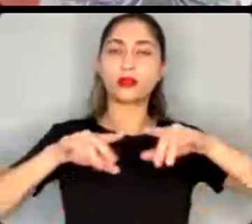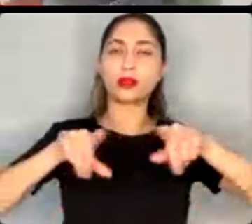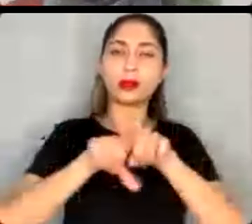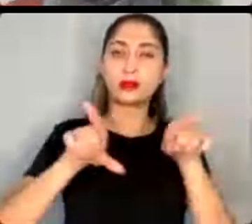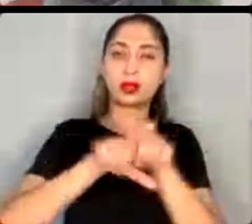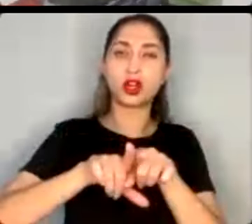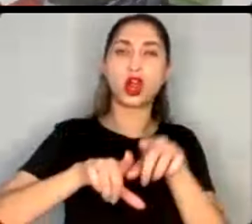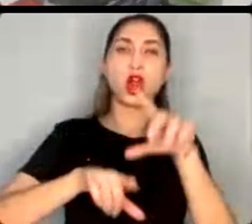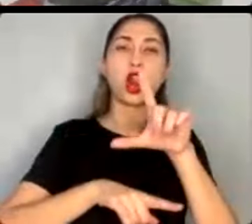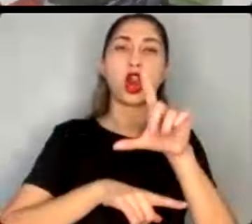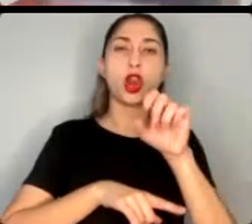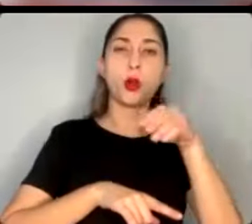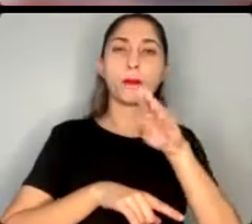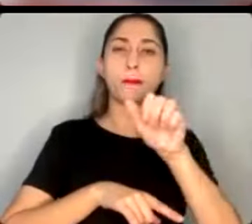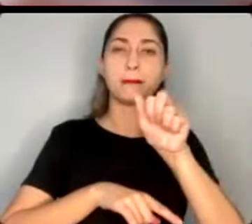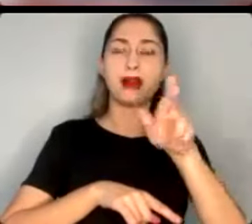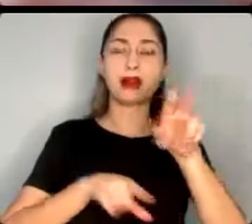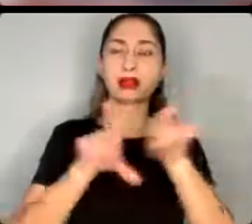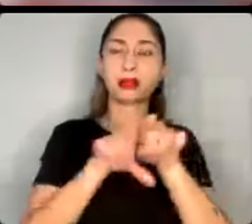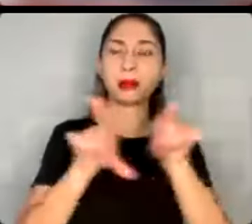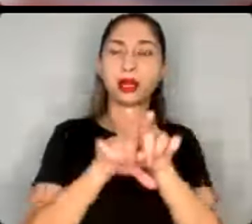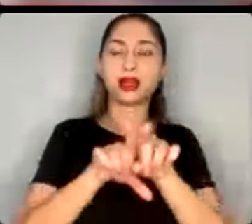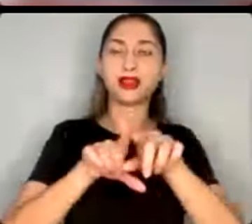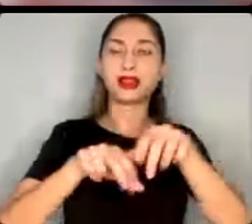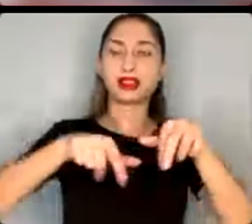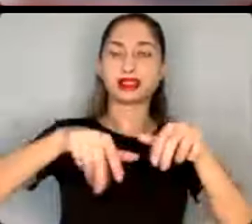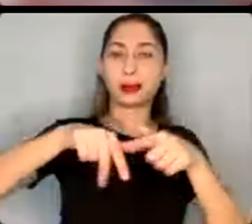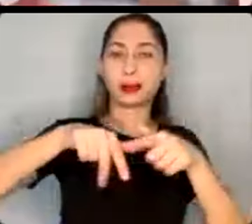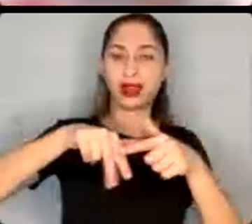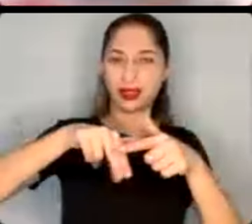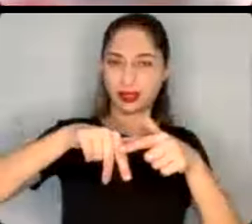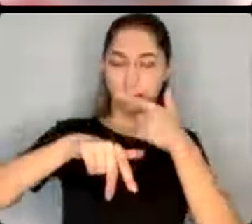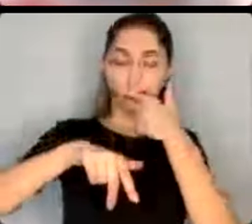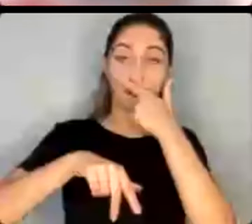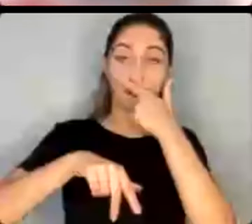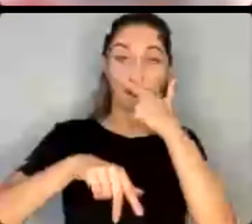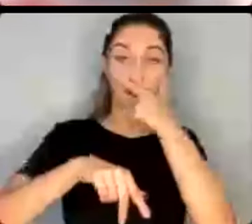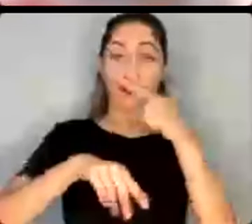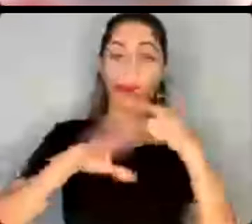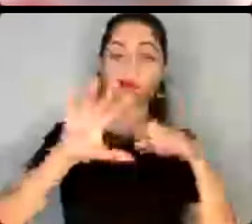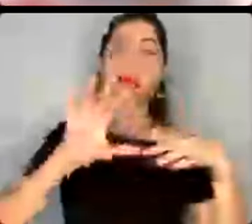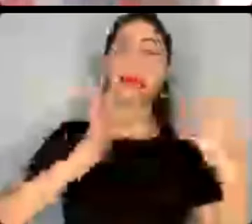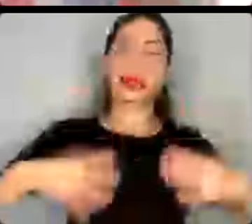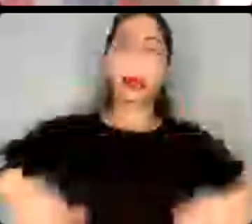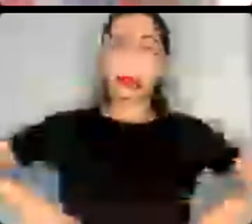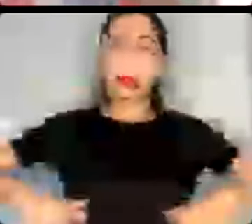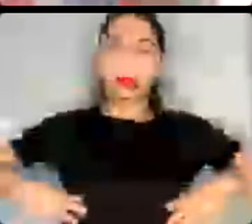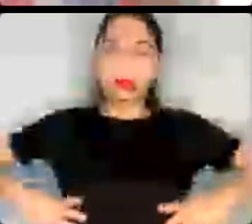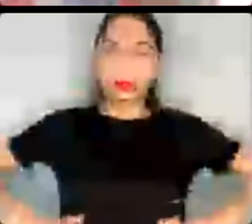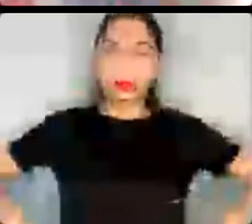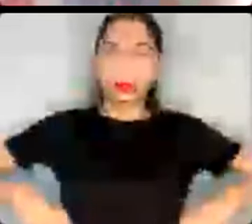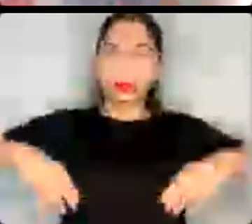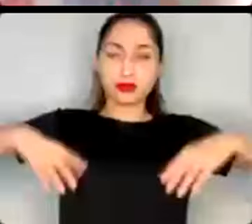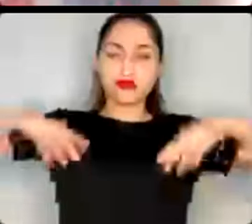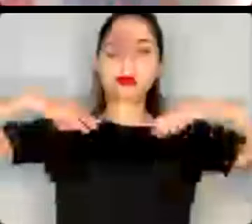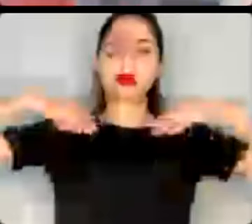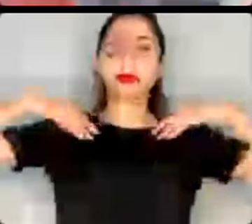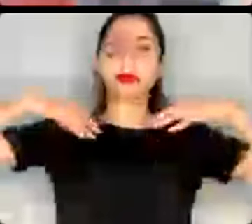e as pernas seriam as raízes. Aqui o tronco, região torácica, e aqui nos